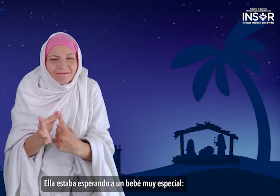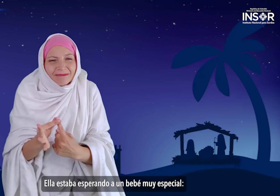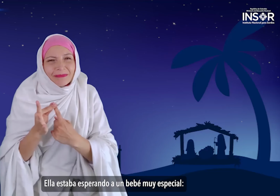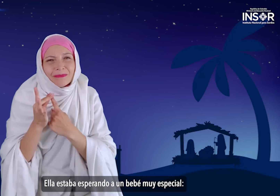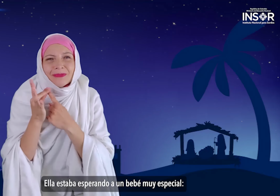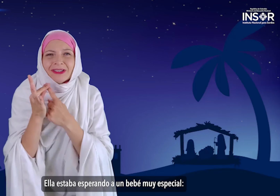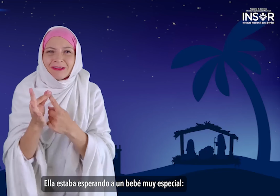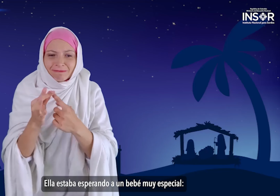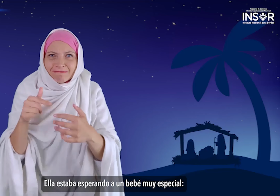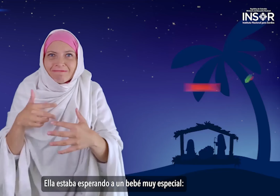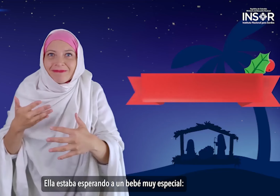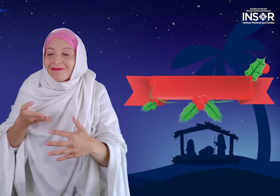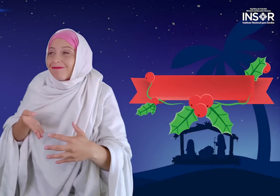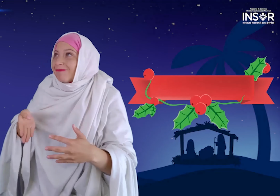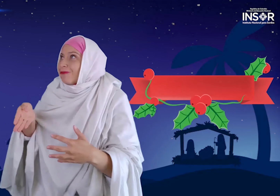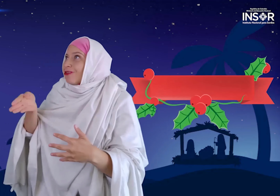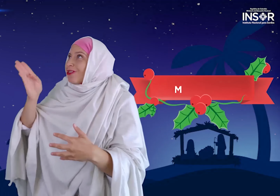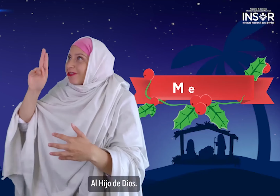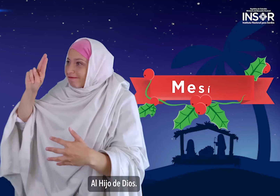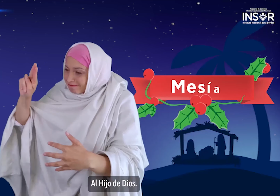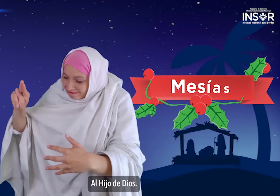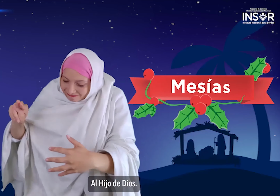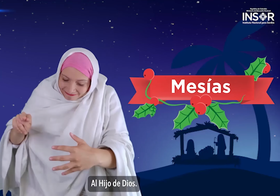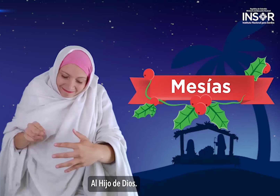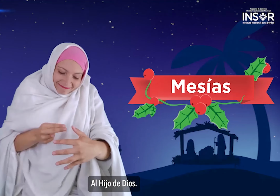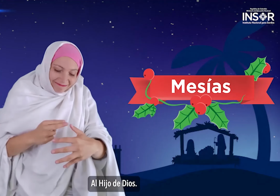muy especial. Al Hijo de Dios.